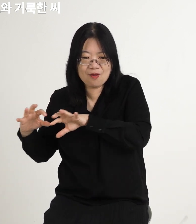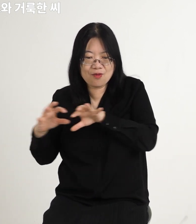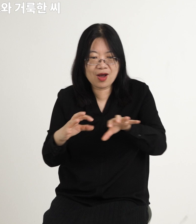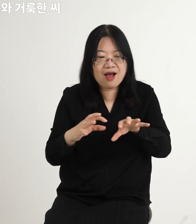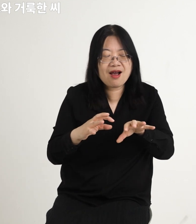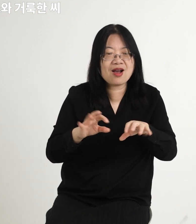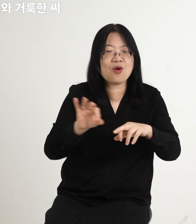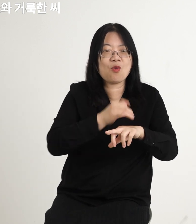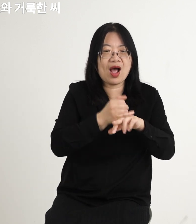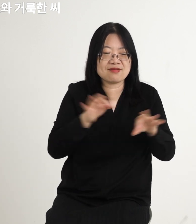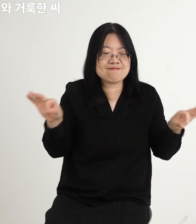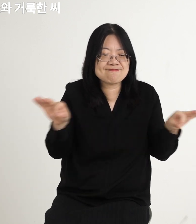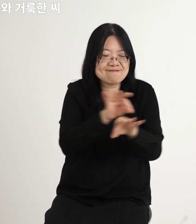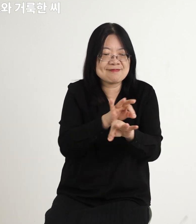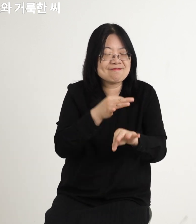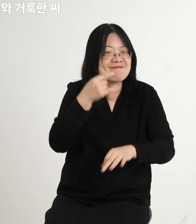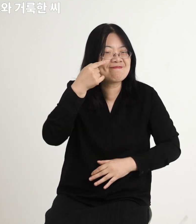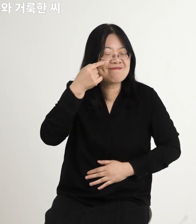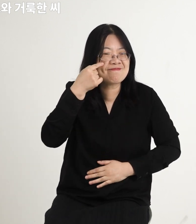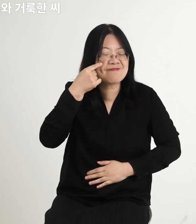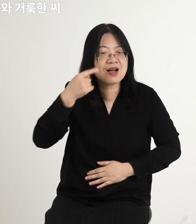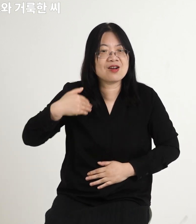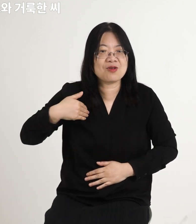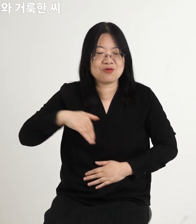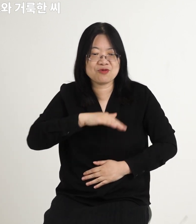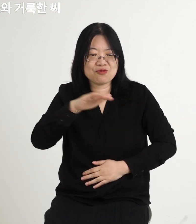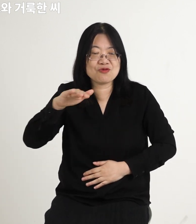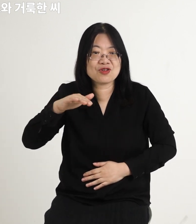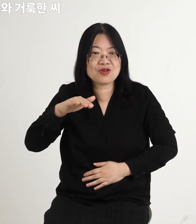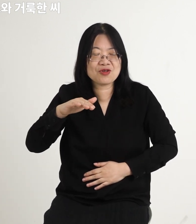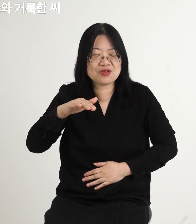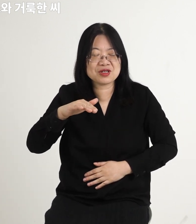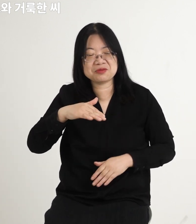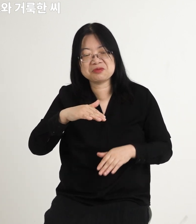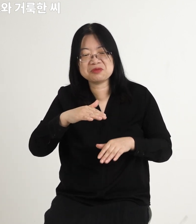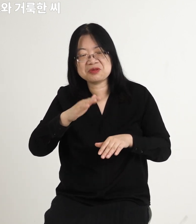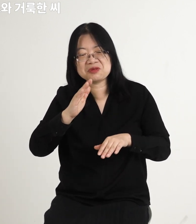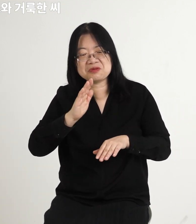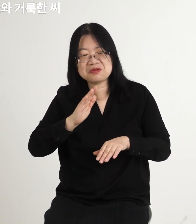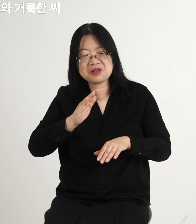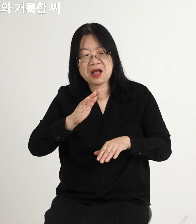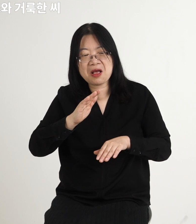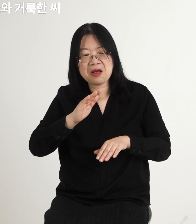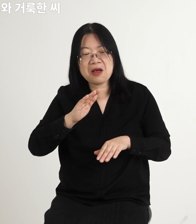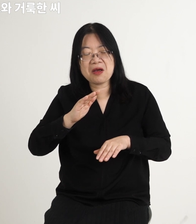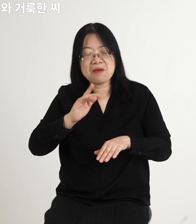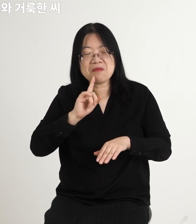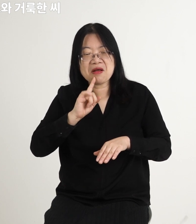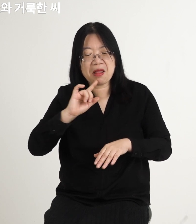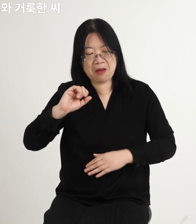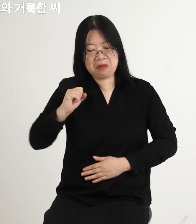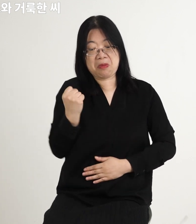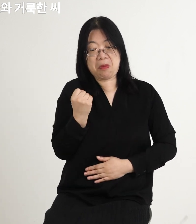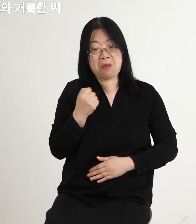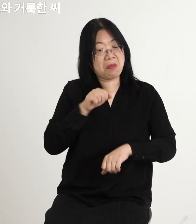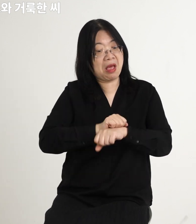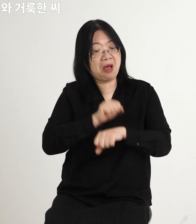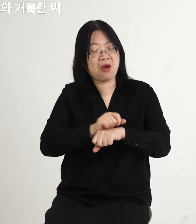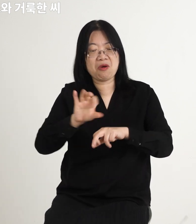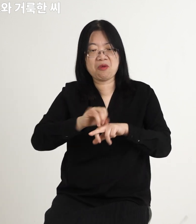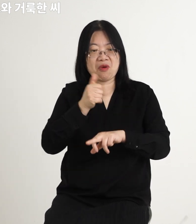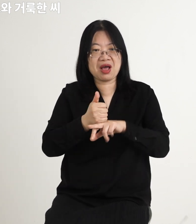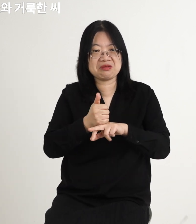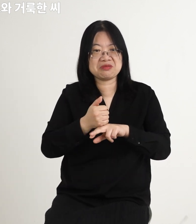정권을 바꾸자. 그리고 우리 손에 쪼물락거릴 수 있는 이 사람을 왕으로